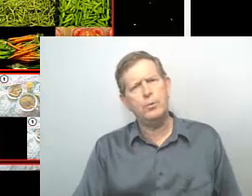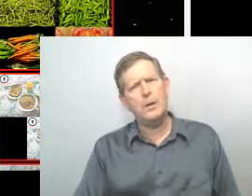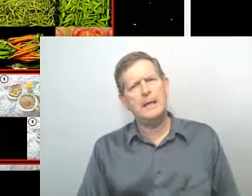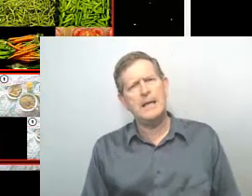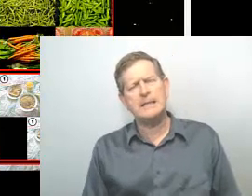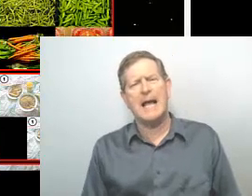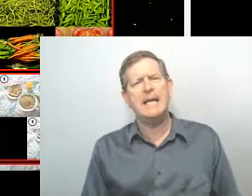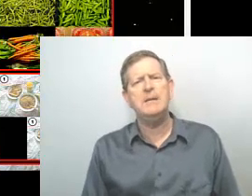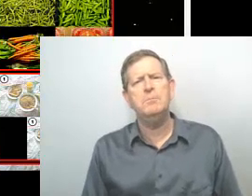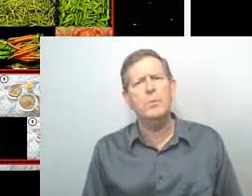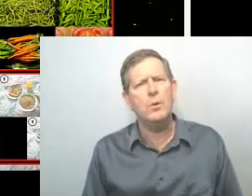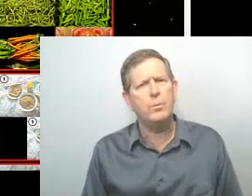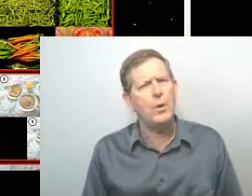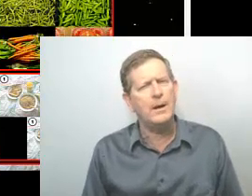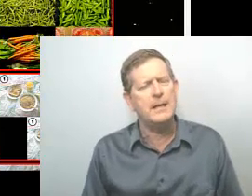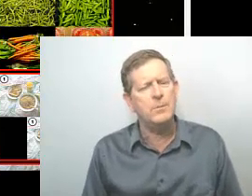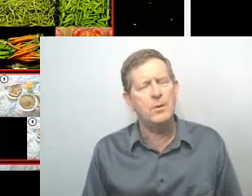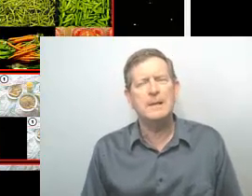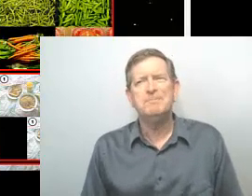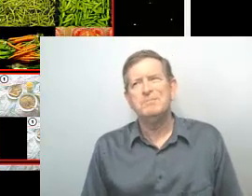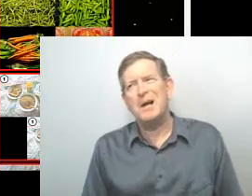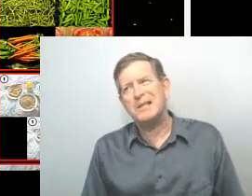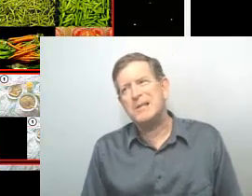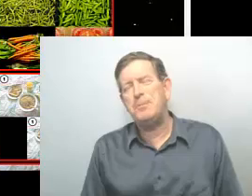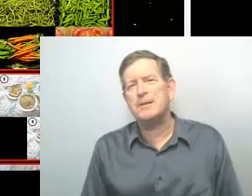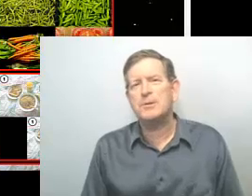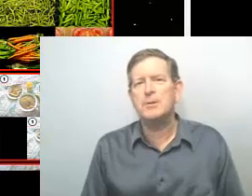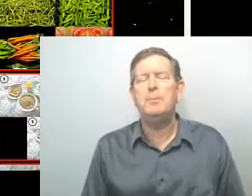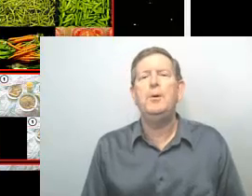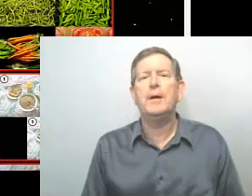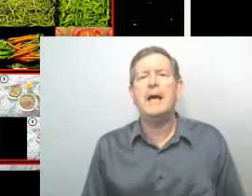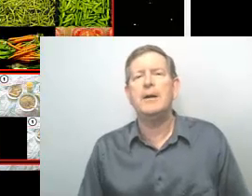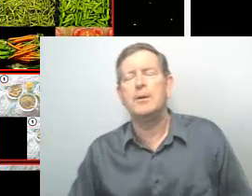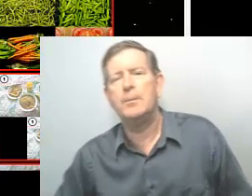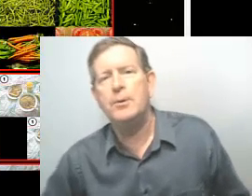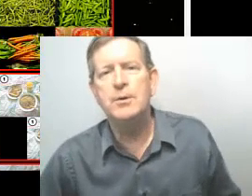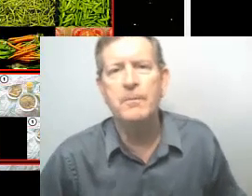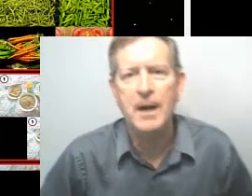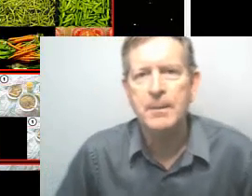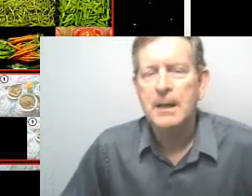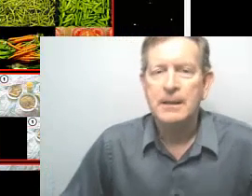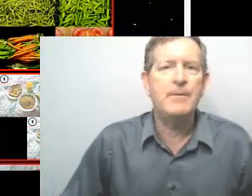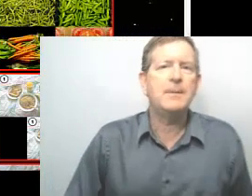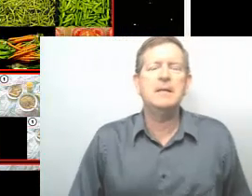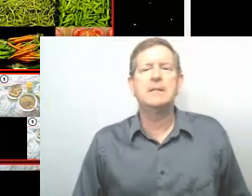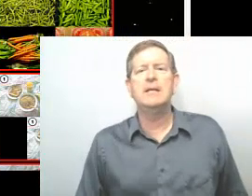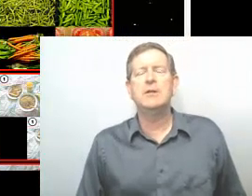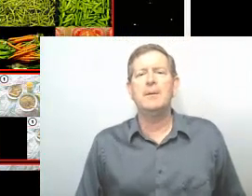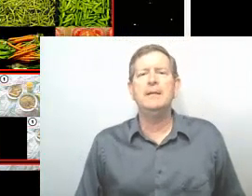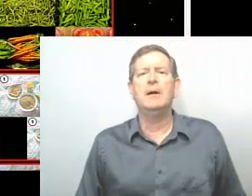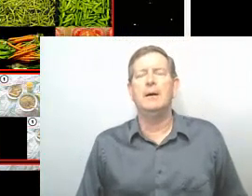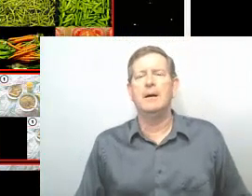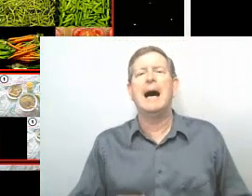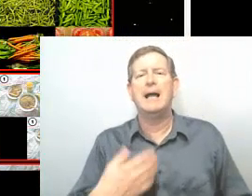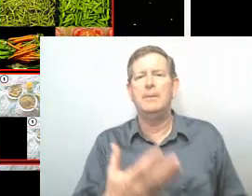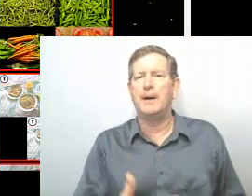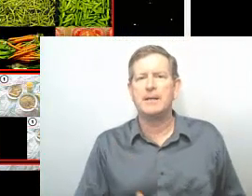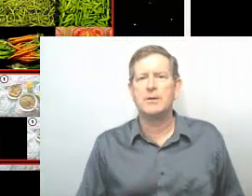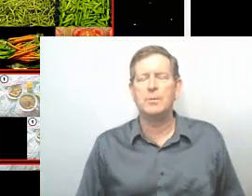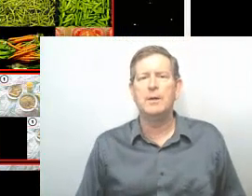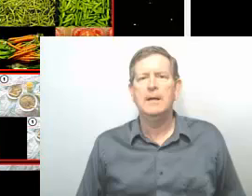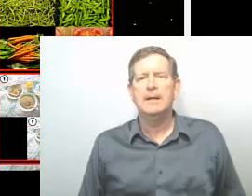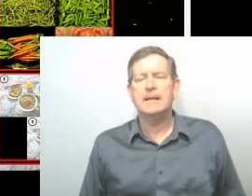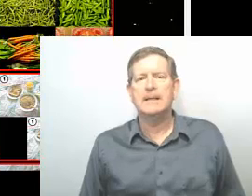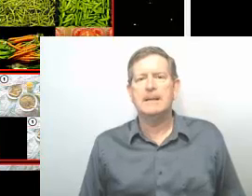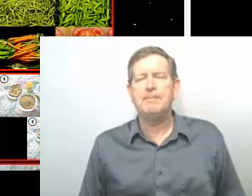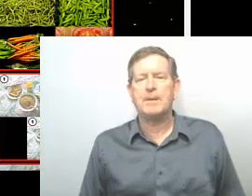Alors, pourquoi les animaux? Pourquoi animaux? Ah, c'est parce que le pluriel de plusieurs verbes, les verbes qui se terminent en al, par